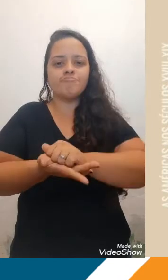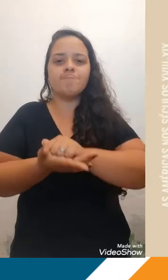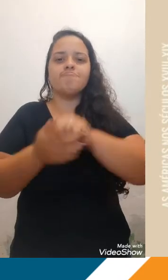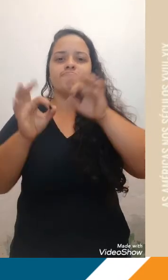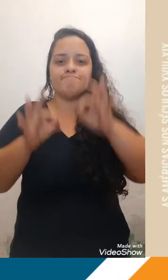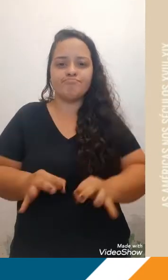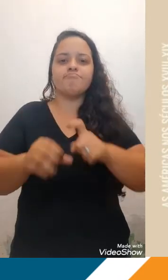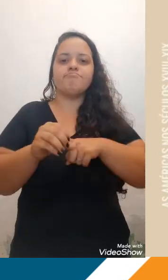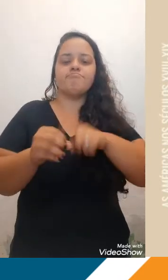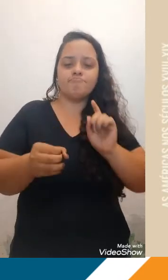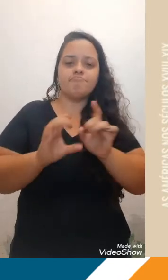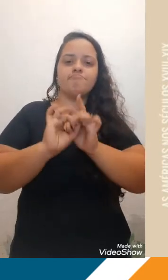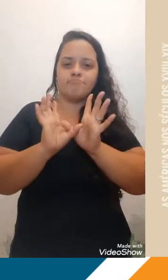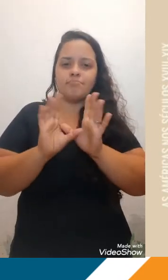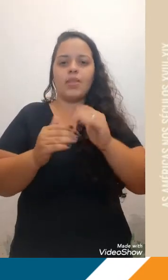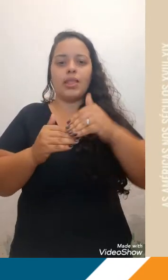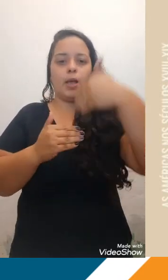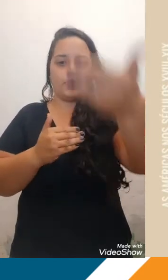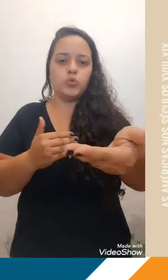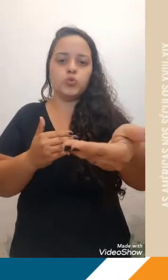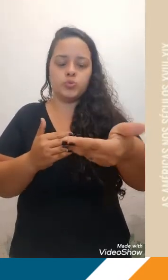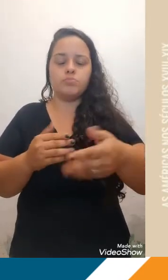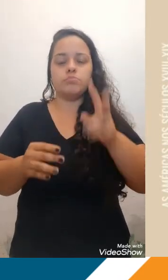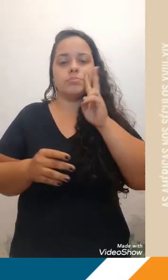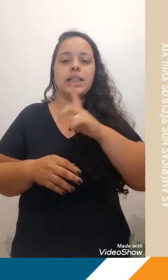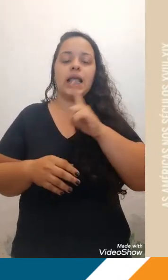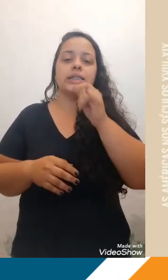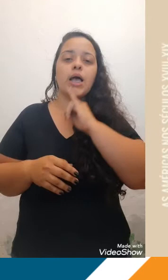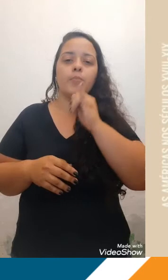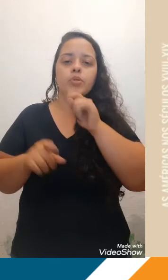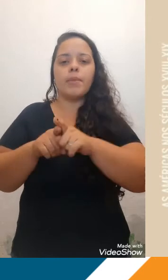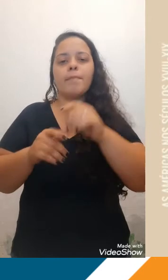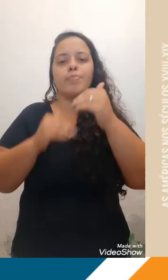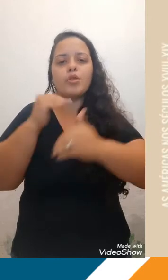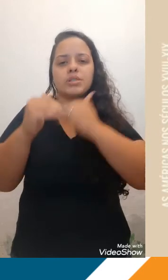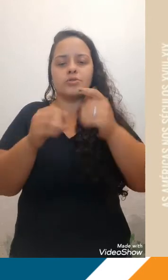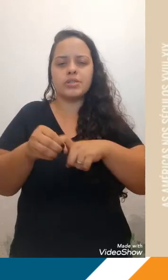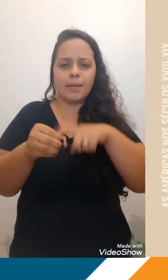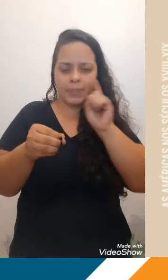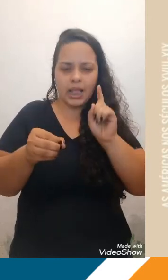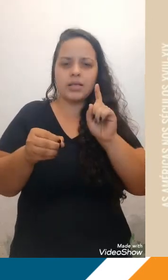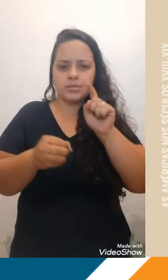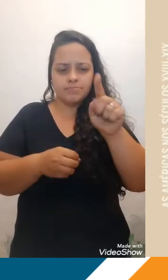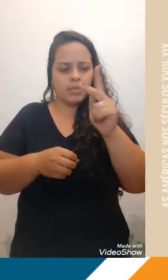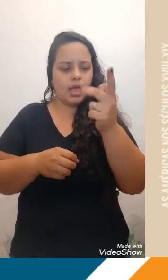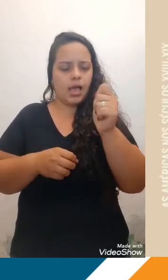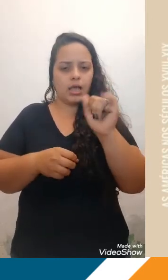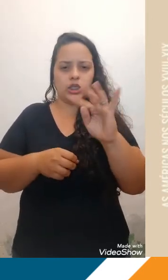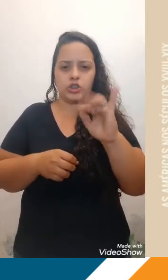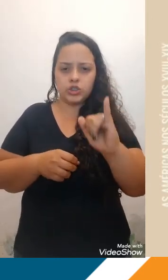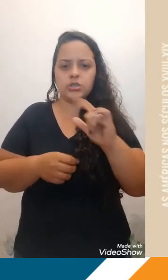concretização da independência lá na frente no 19. E um exemplo disso é o próprio processo de independência do Haiti, que é a